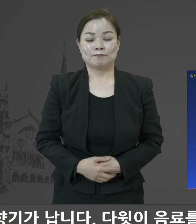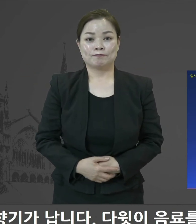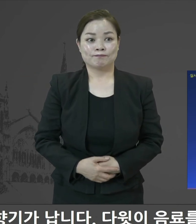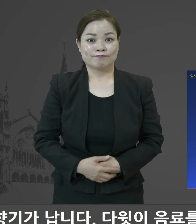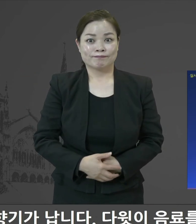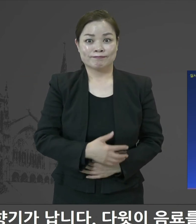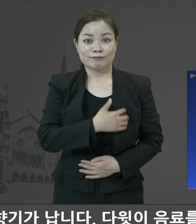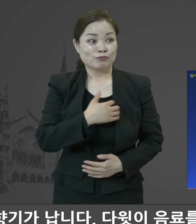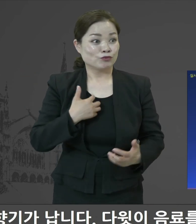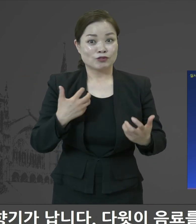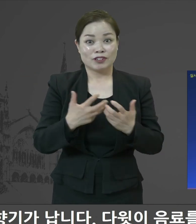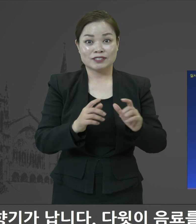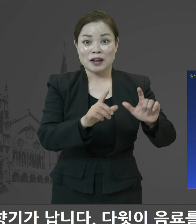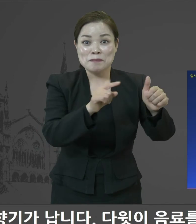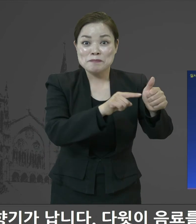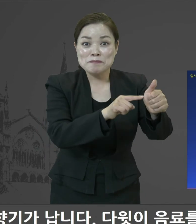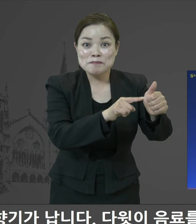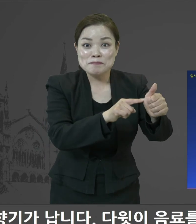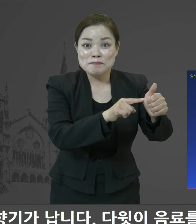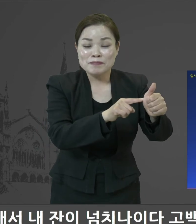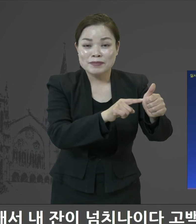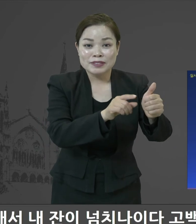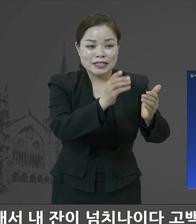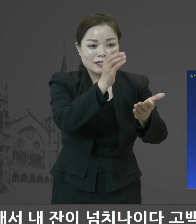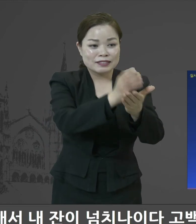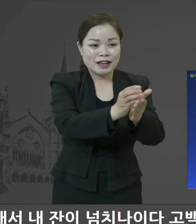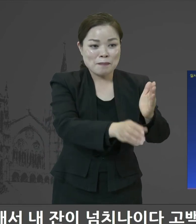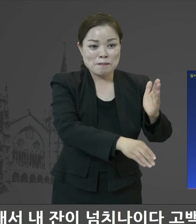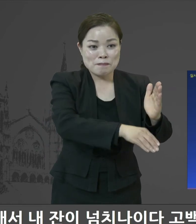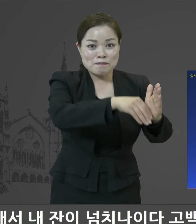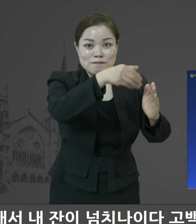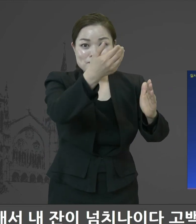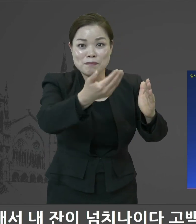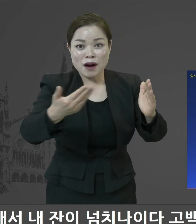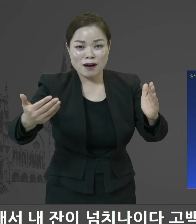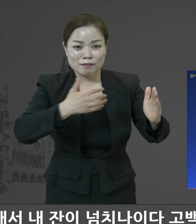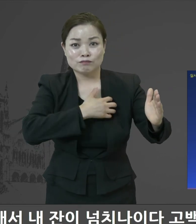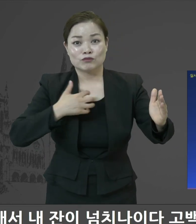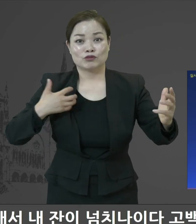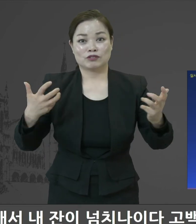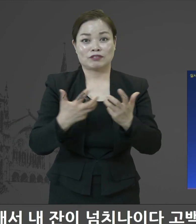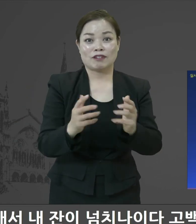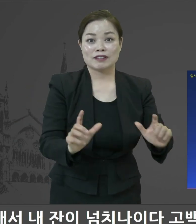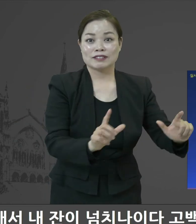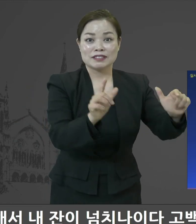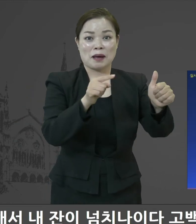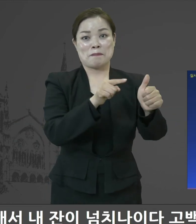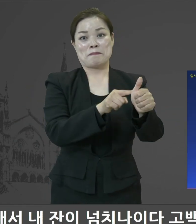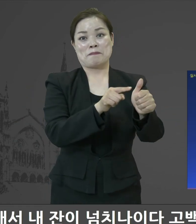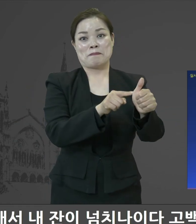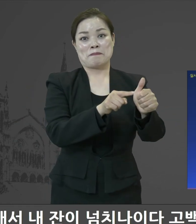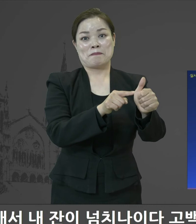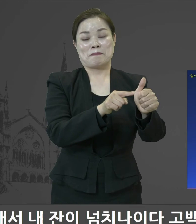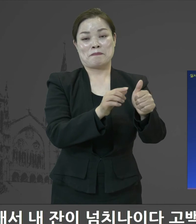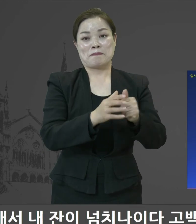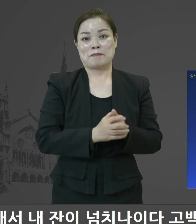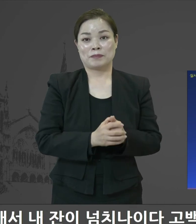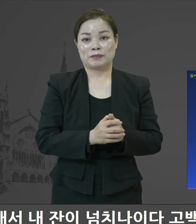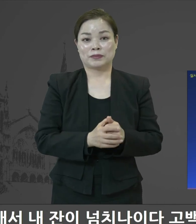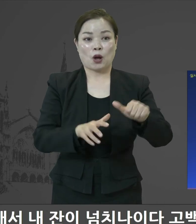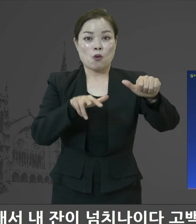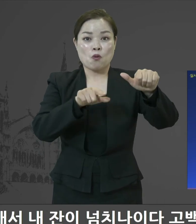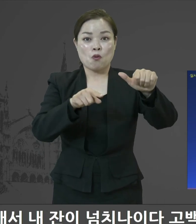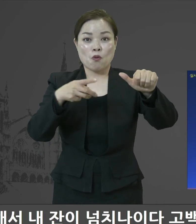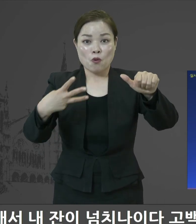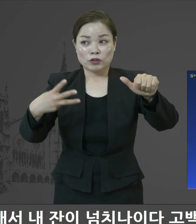얼마나 풍성한 인생입니까? 잔이 넘치는 인생, 차고 흘러 넘치는 인생. 특히 5절에서 주목할 것이